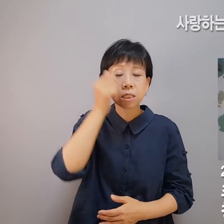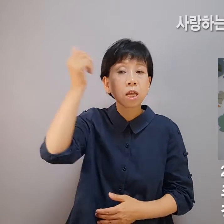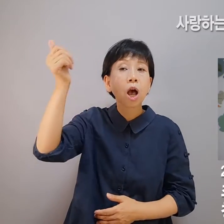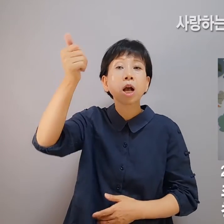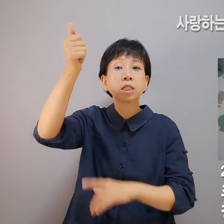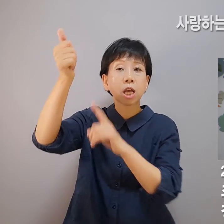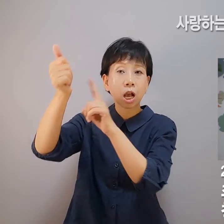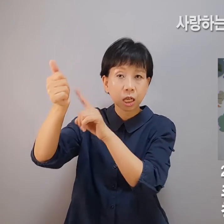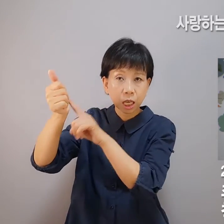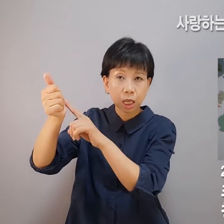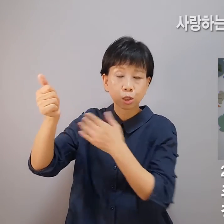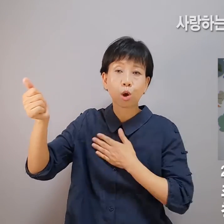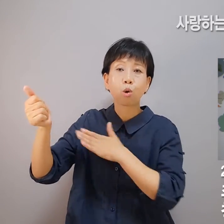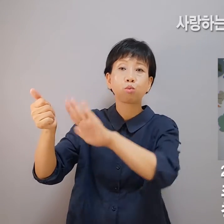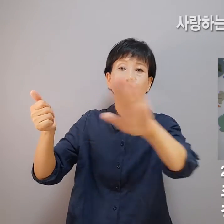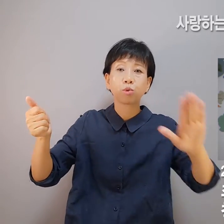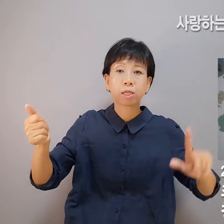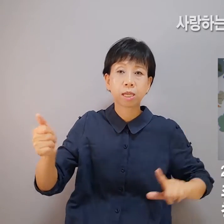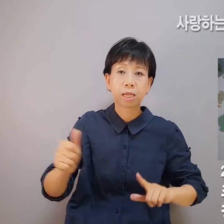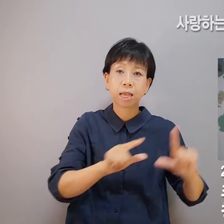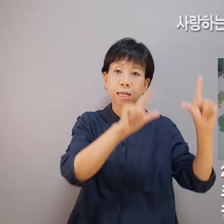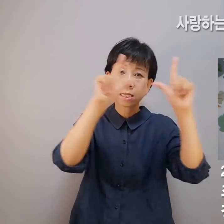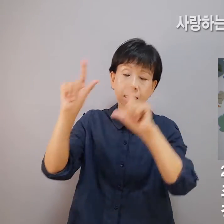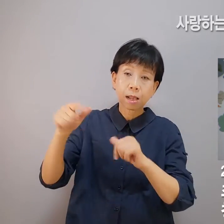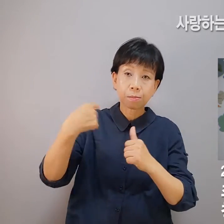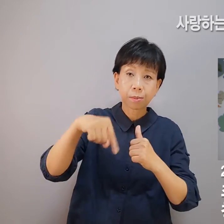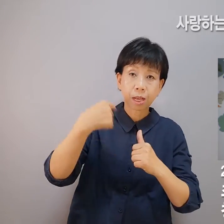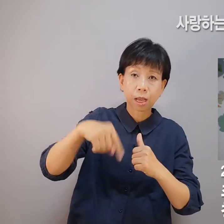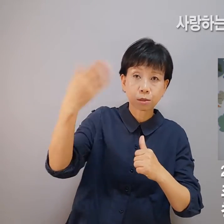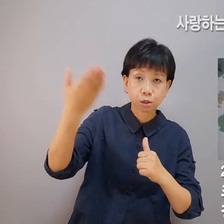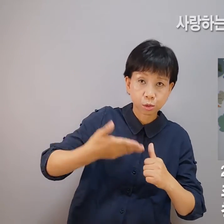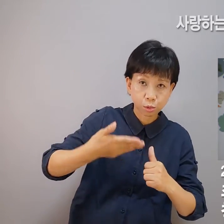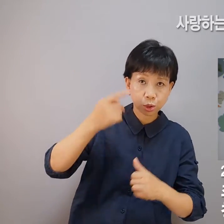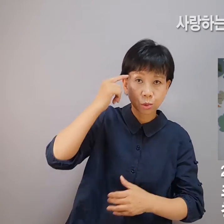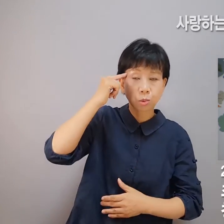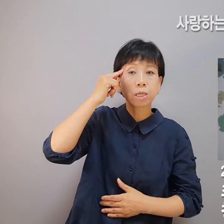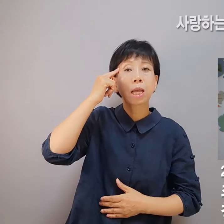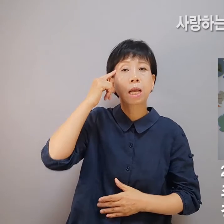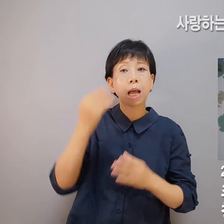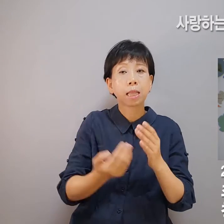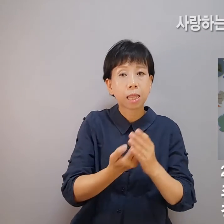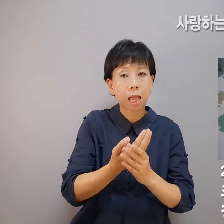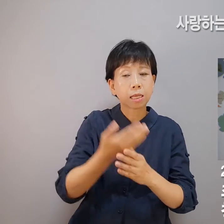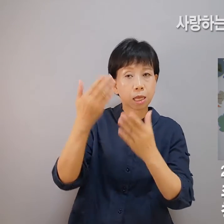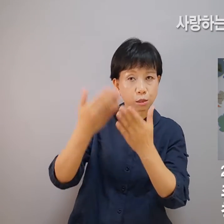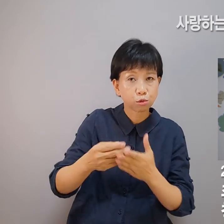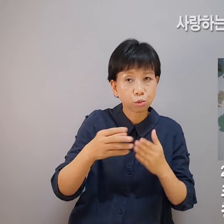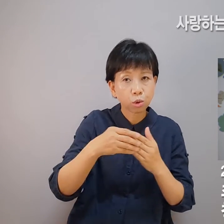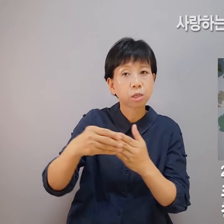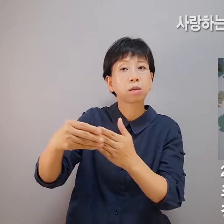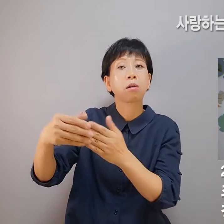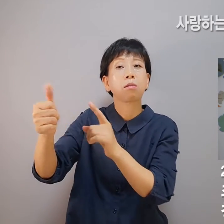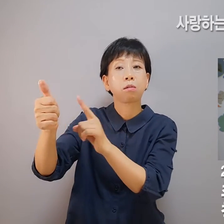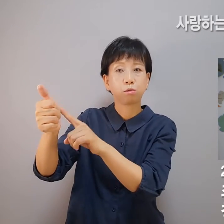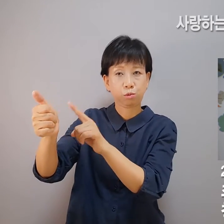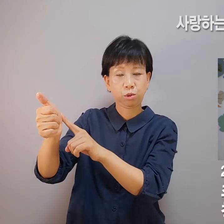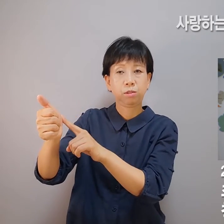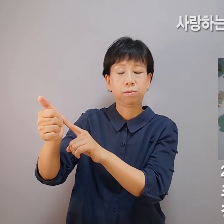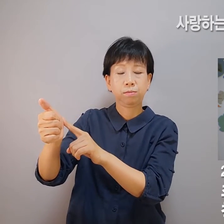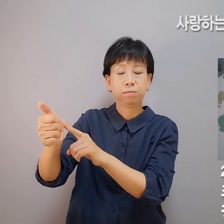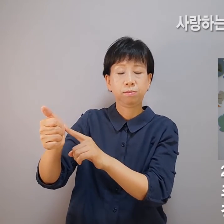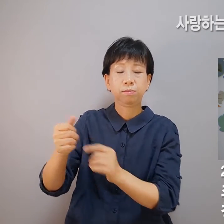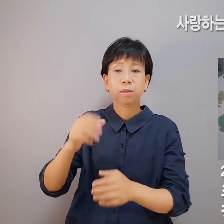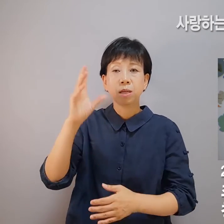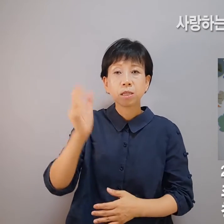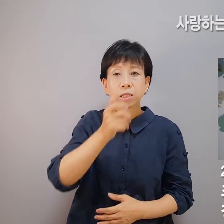우리의 인생을 가르치시고 또 생각나게 하시면서 이끄시는 분인 것을 깨닫기를 바랍니다. 그러니까